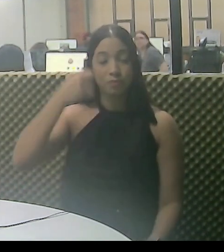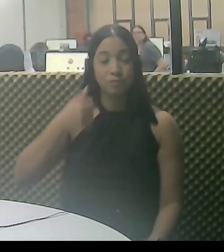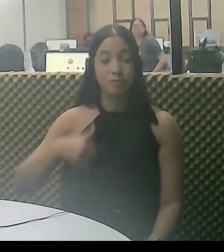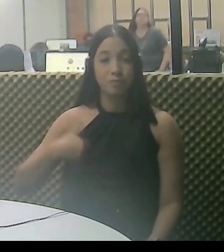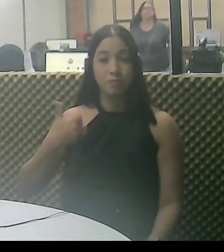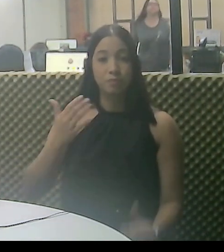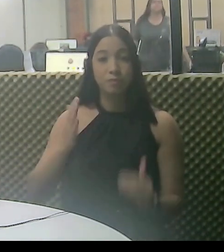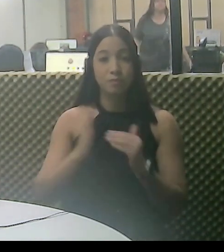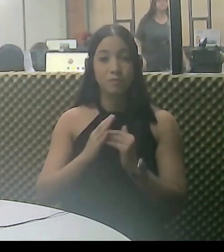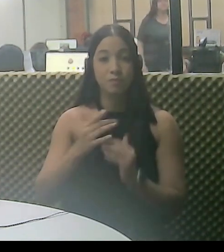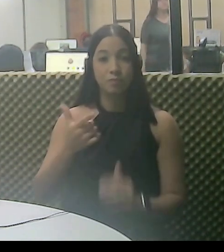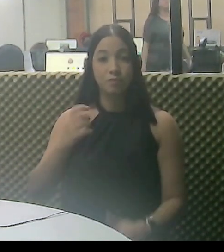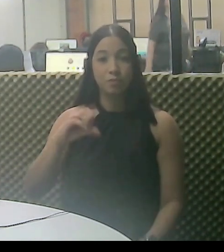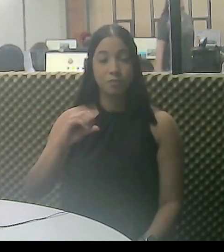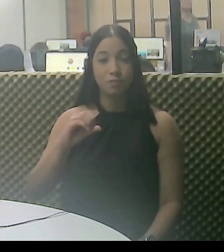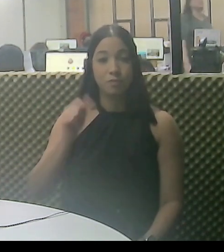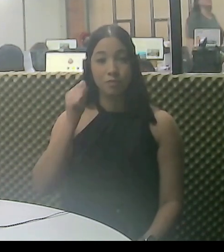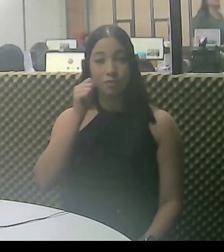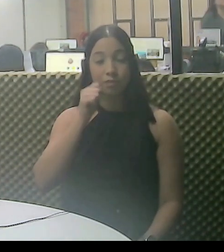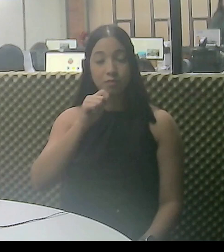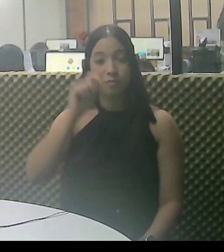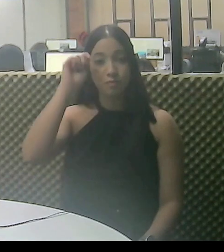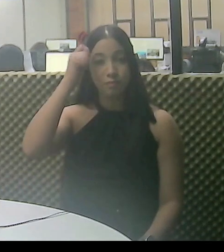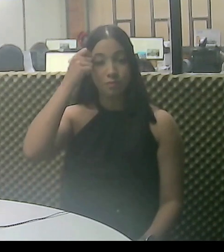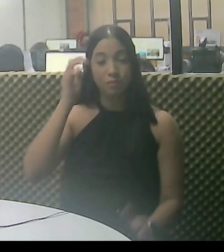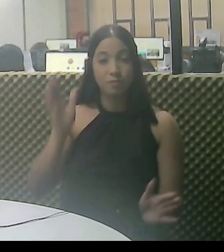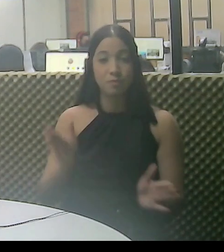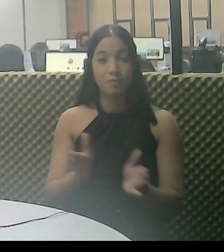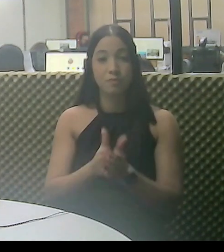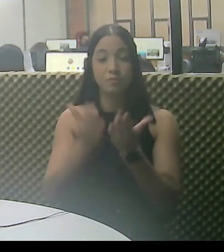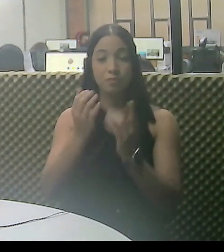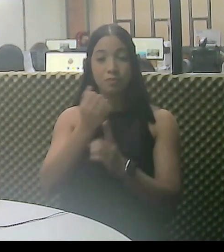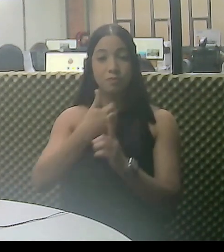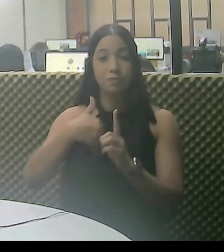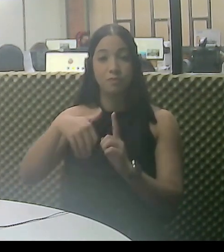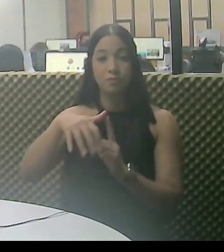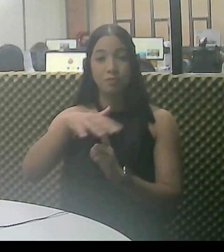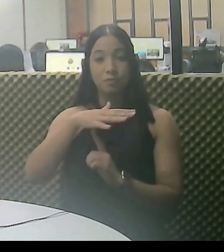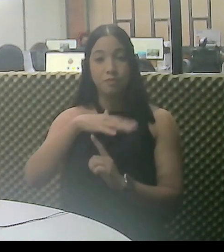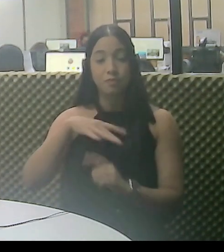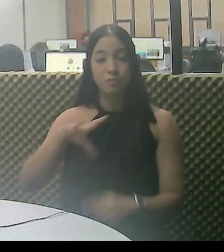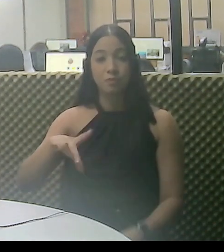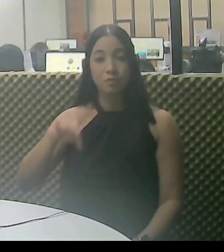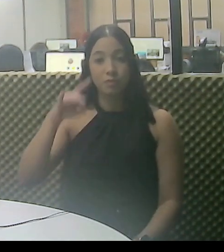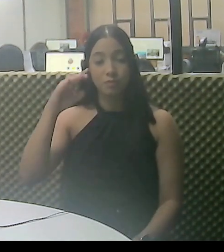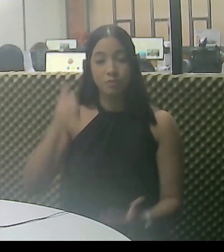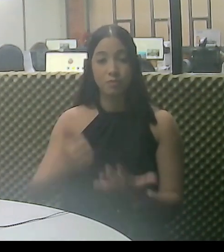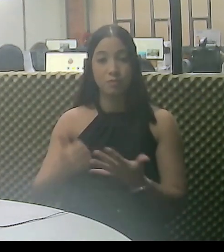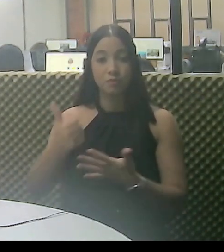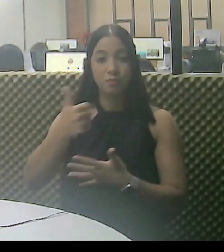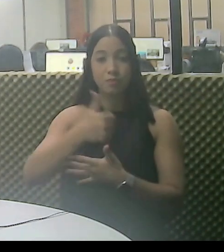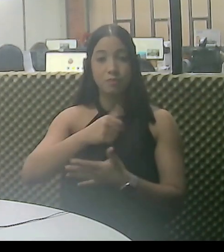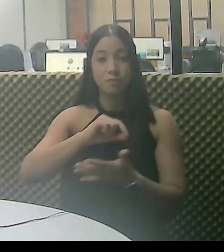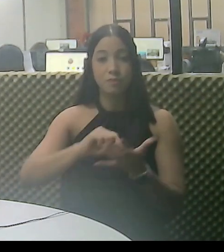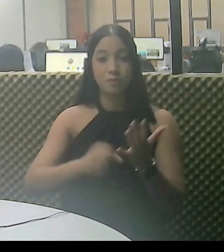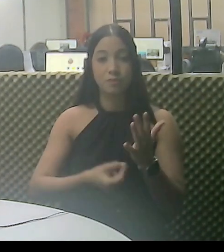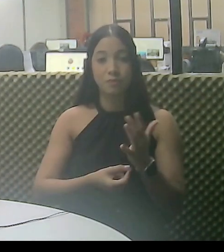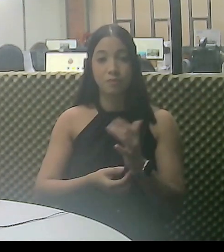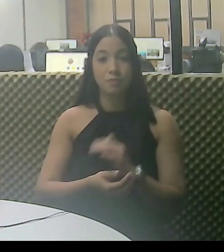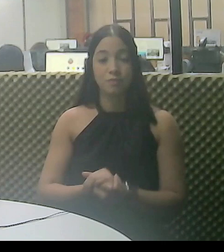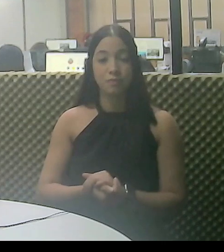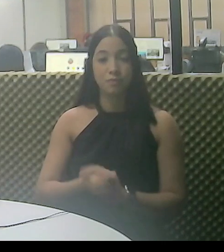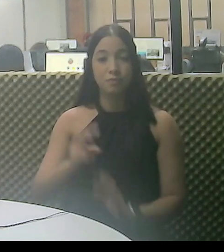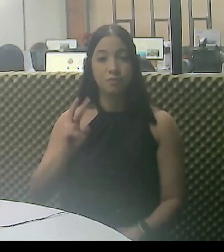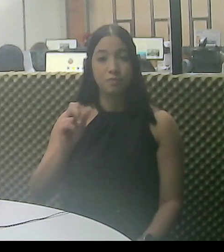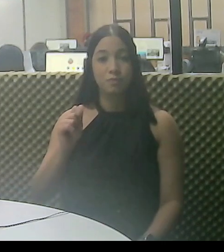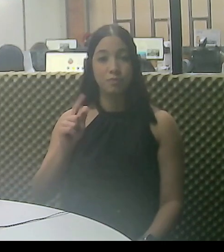29 anos e mulheres negras em situação de vulnerabilidade social têm preferência no processo de inscrição. As vagas